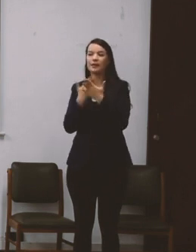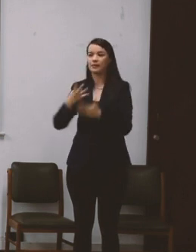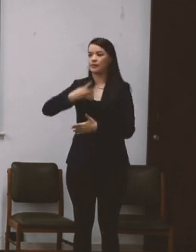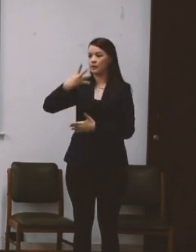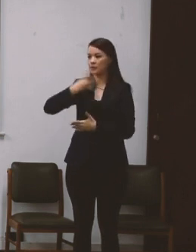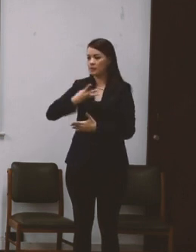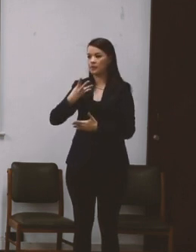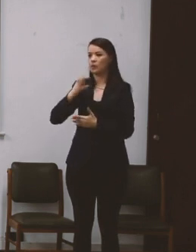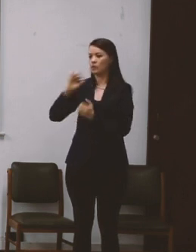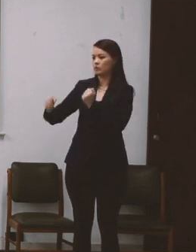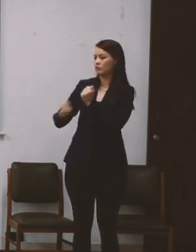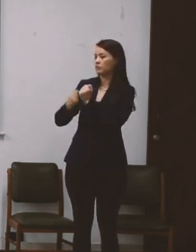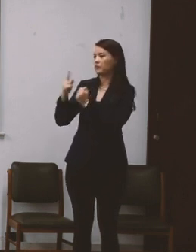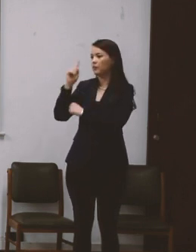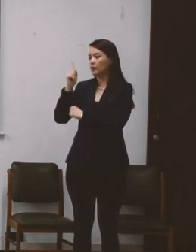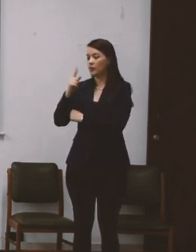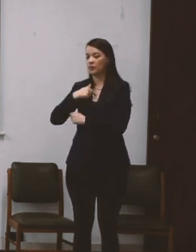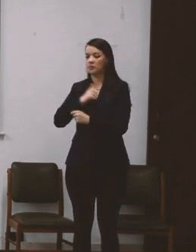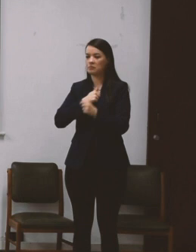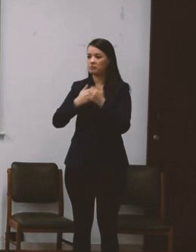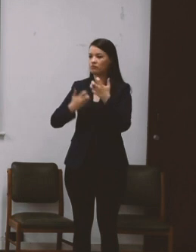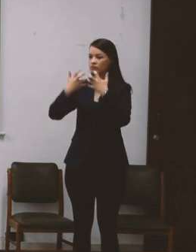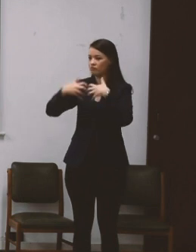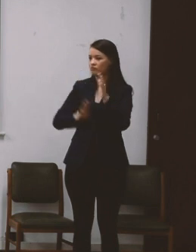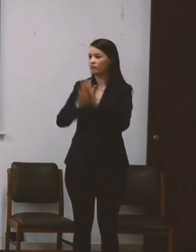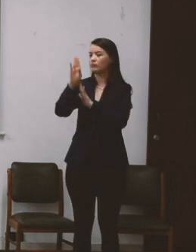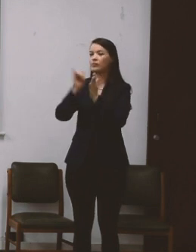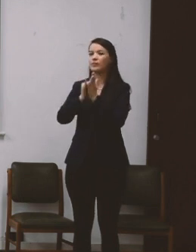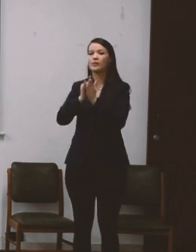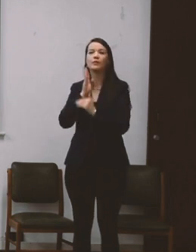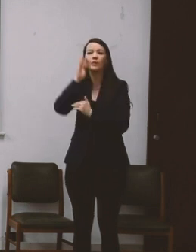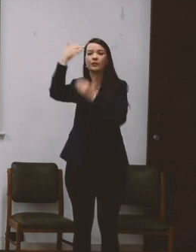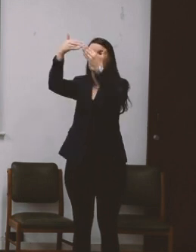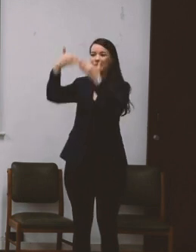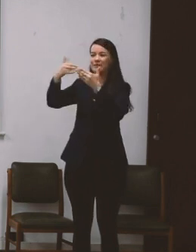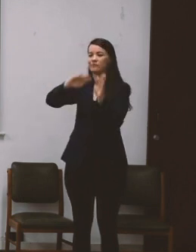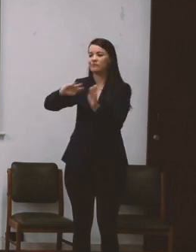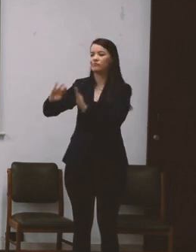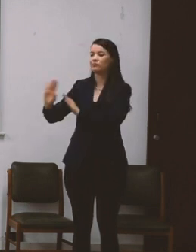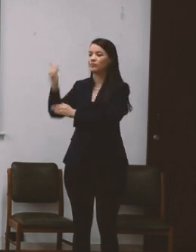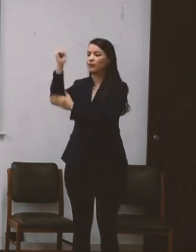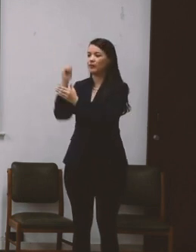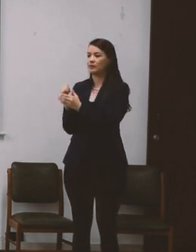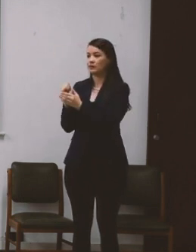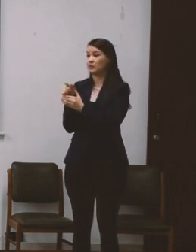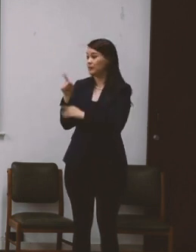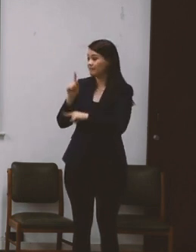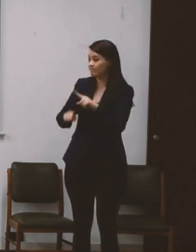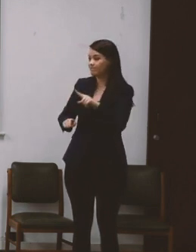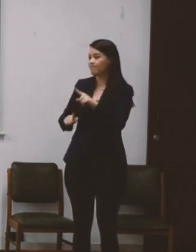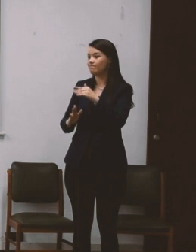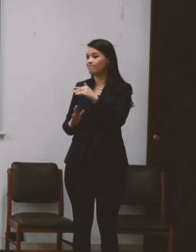la meritocracia y el emprendimiento, la discapacidad será relegada a la existencia del fracaso. siempre que no cumpla